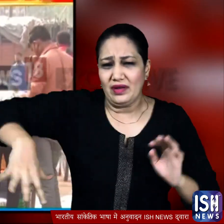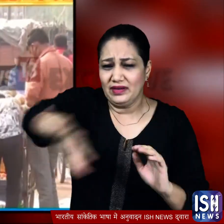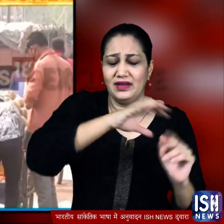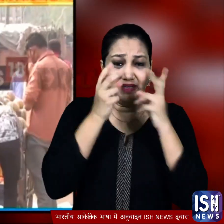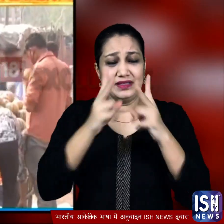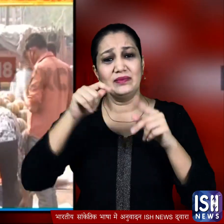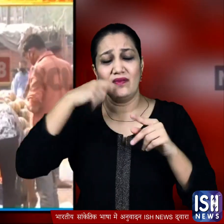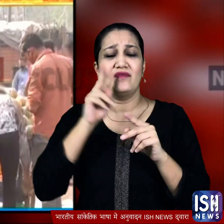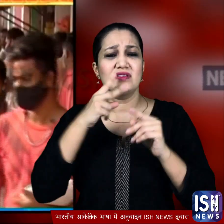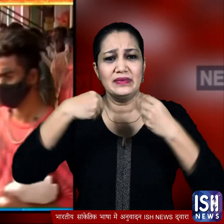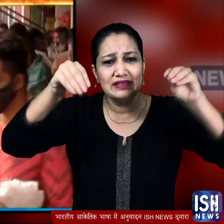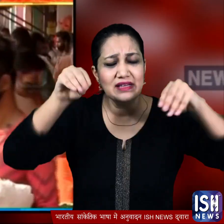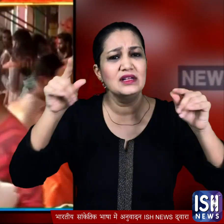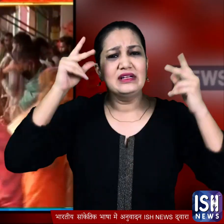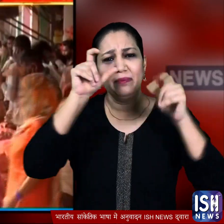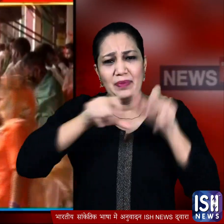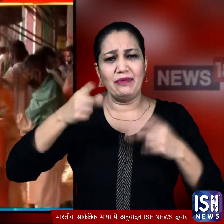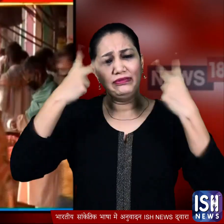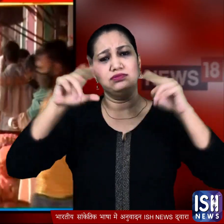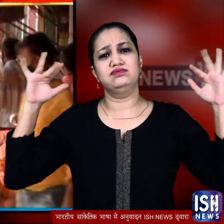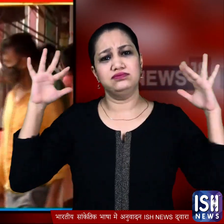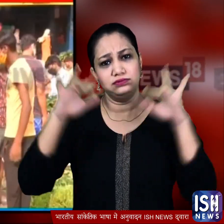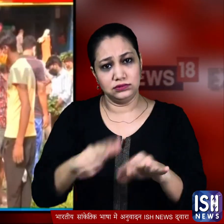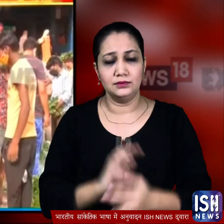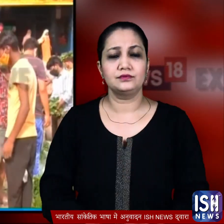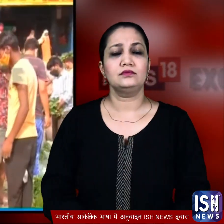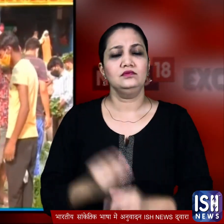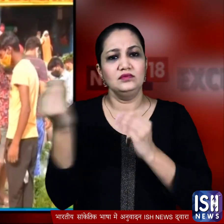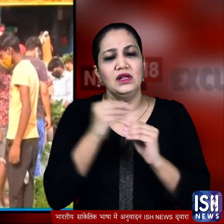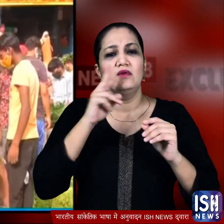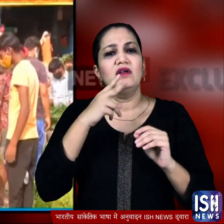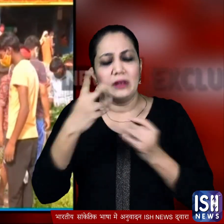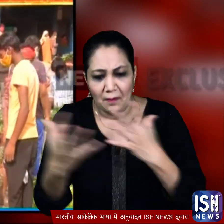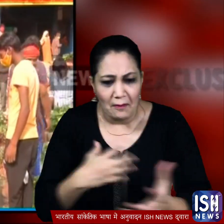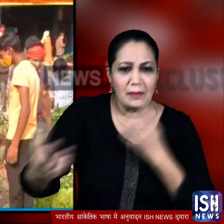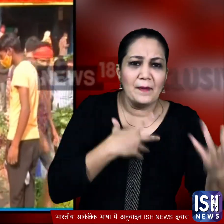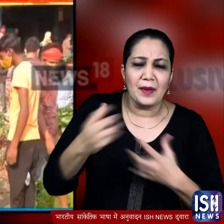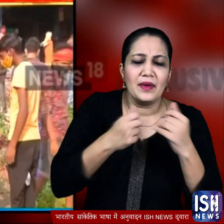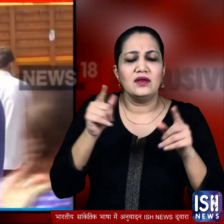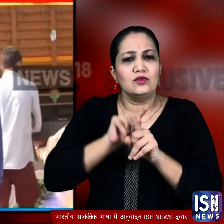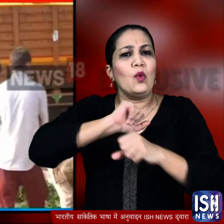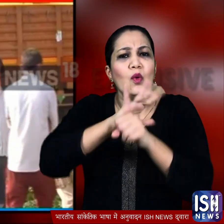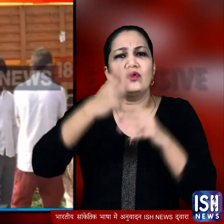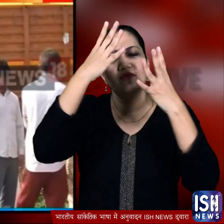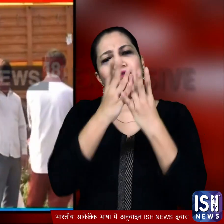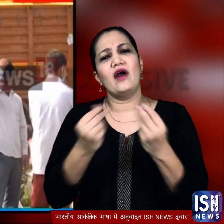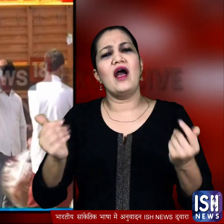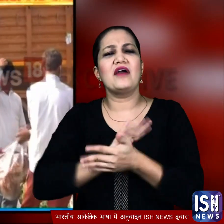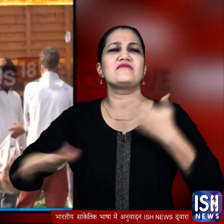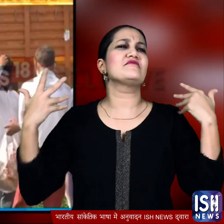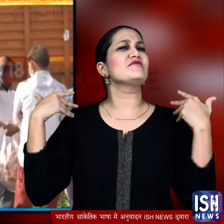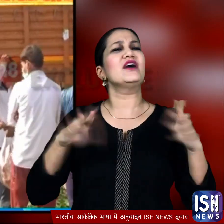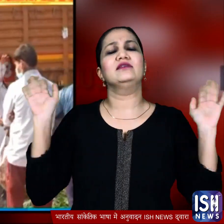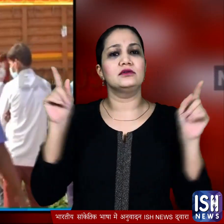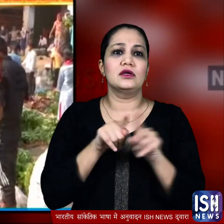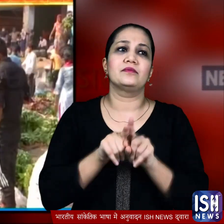से जो तस्वीरें सामने आईं, उनमें अच्छी खासी तादाद में लोग वहां नजर आए। कुछ तो सब्जी मंडी में ऐसे खरीदारी करते दिखे जैसे कोरोना का खतरा पूरी तरह